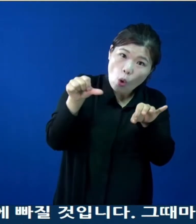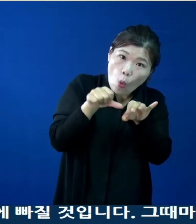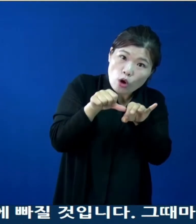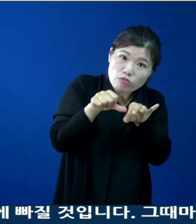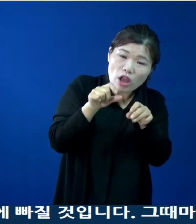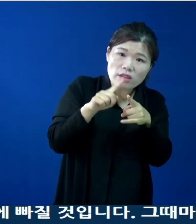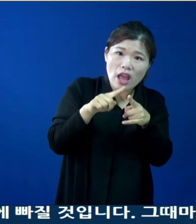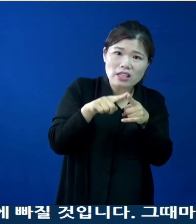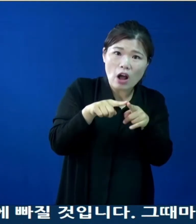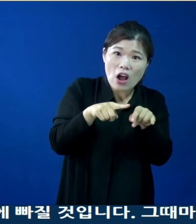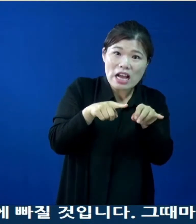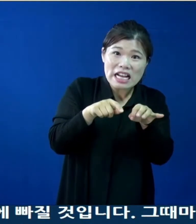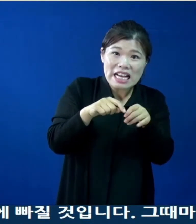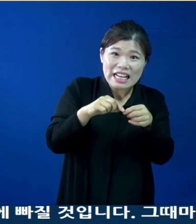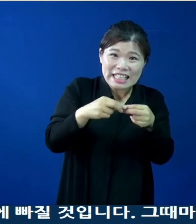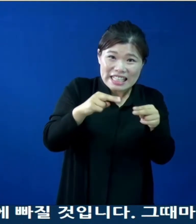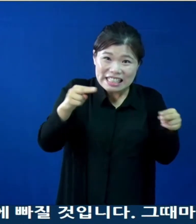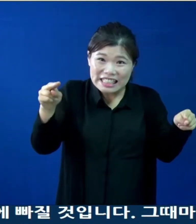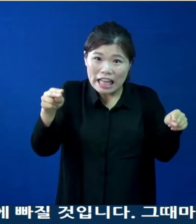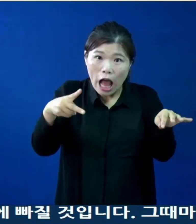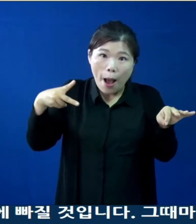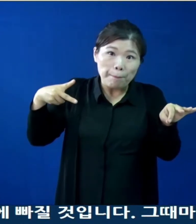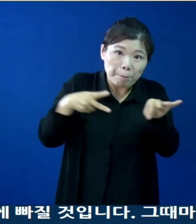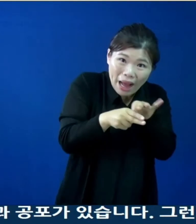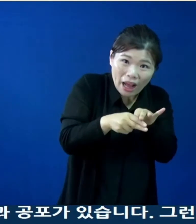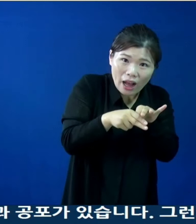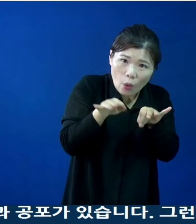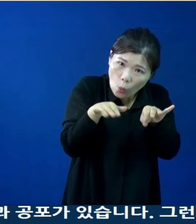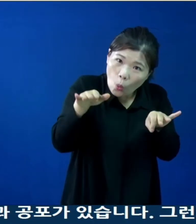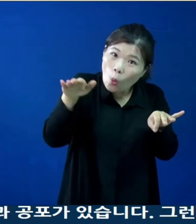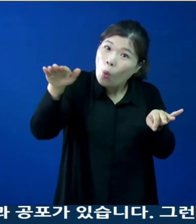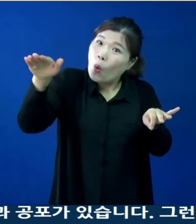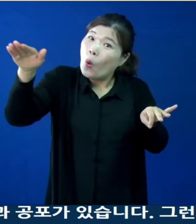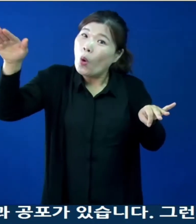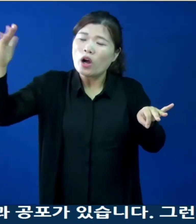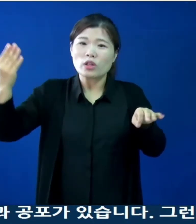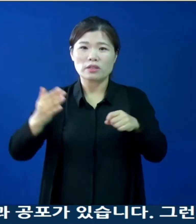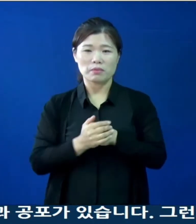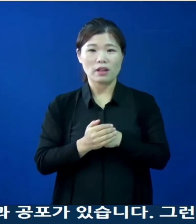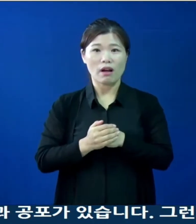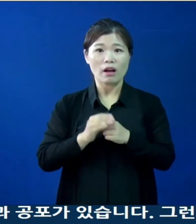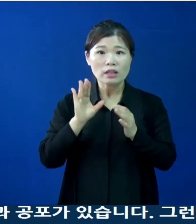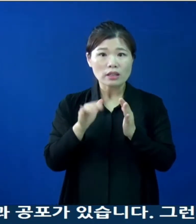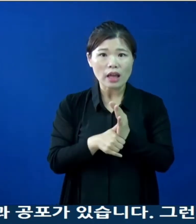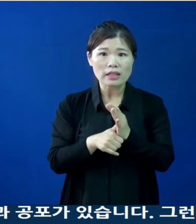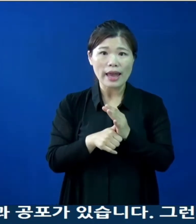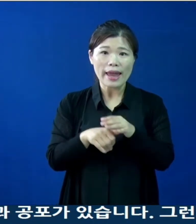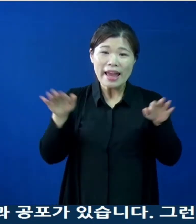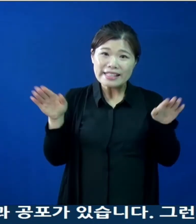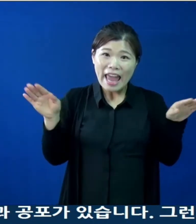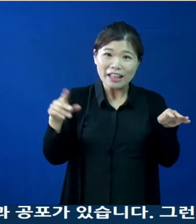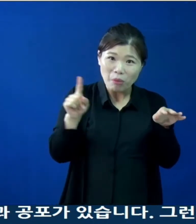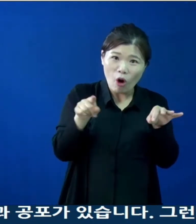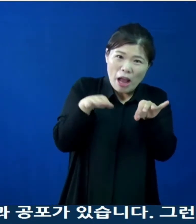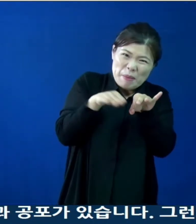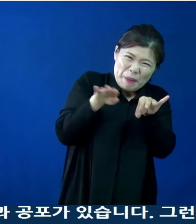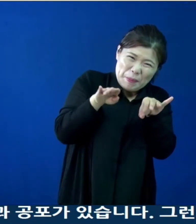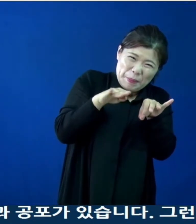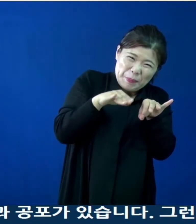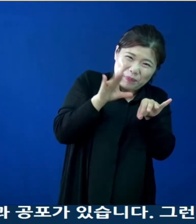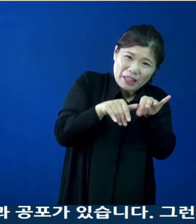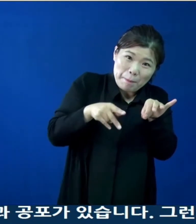올무의 끈이 끊어지는 겁니다. 바로 이 끊어지는 순간 새는 날갯짓을 하면서 어떤